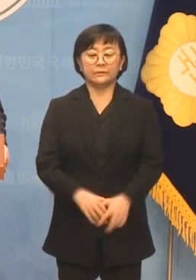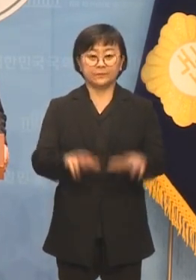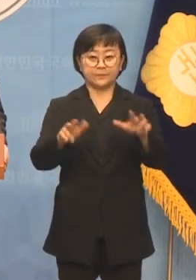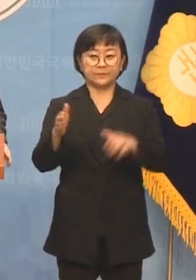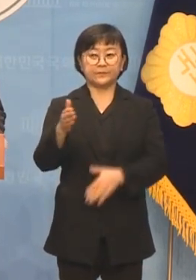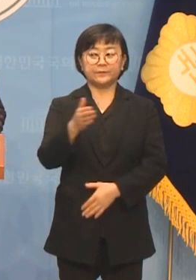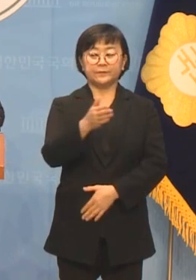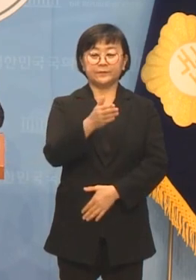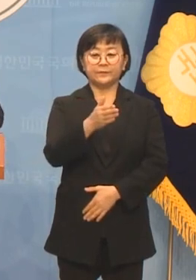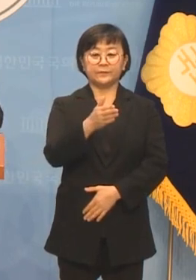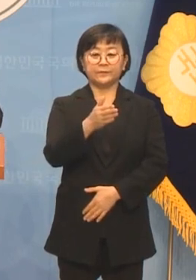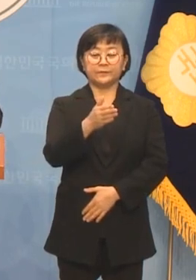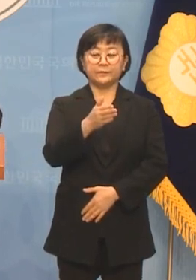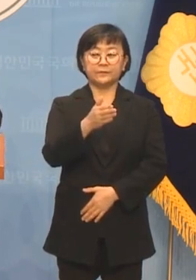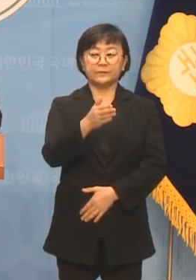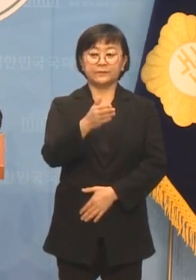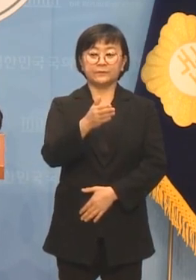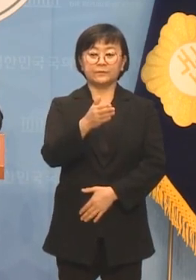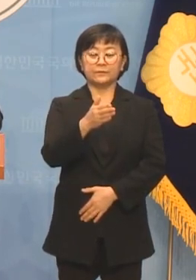지금부터